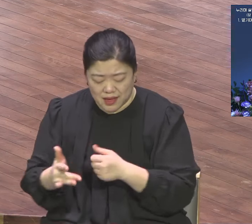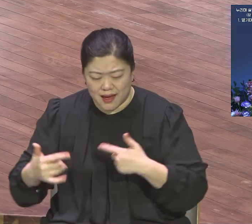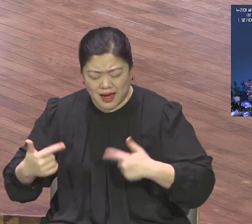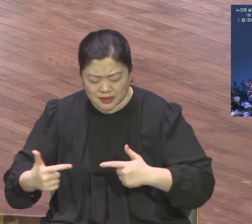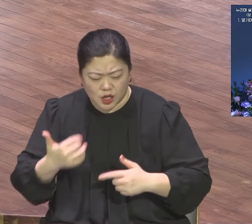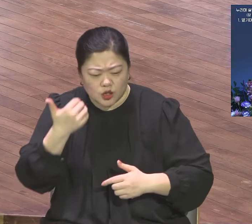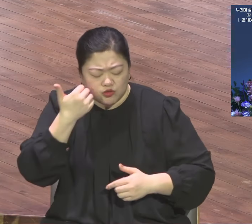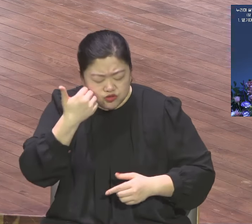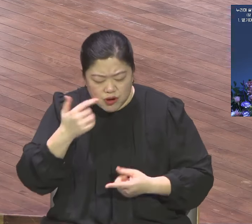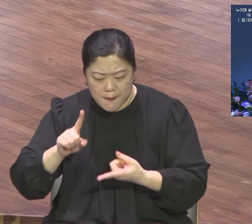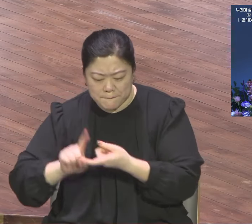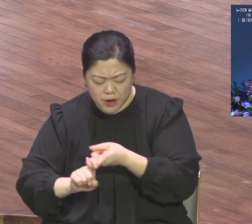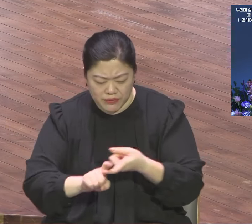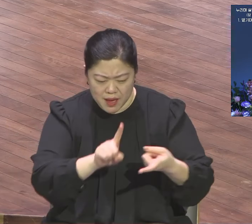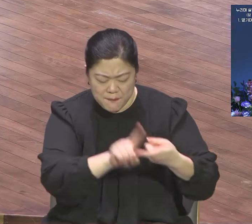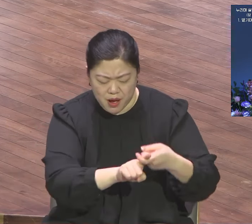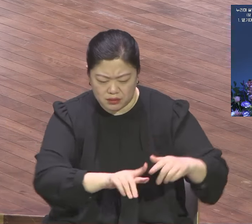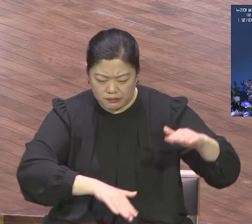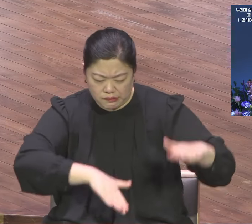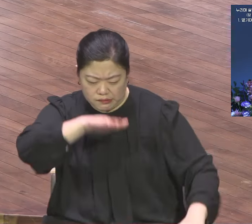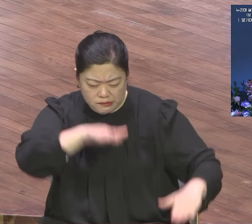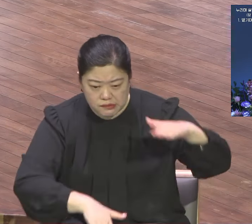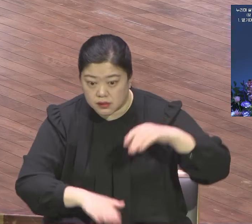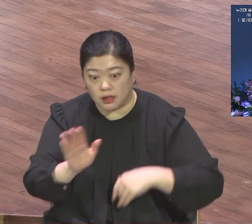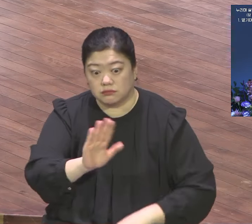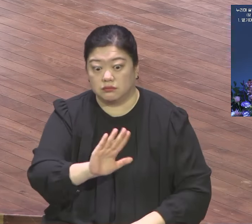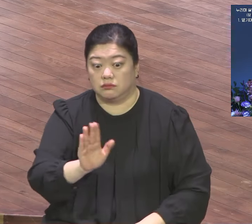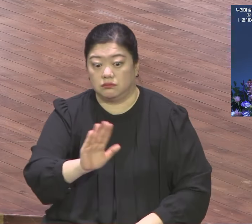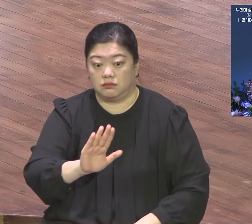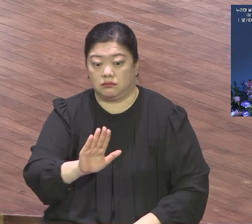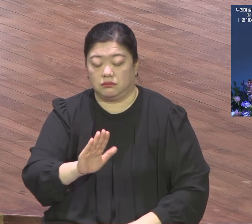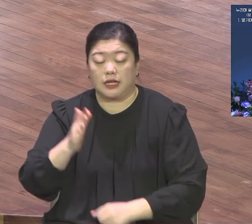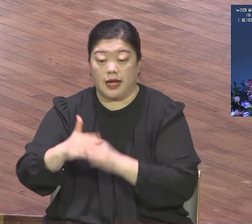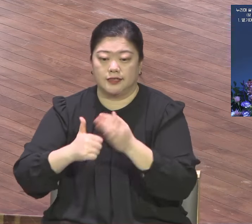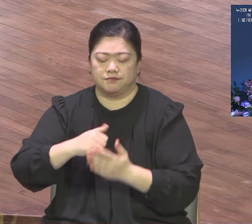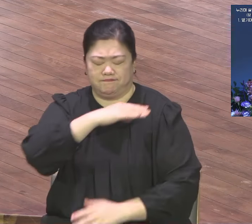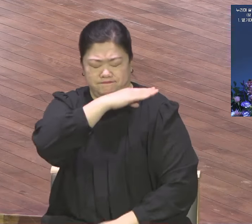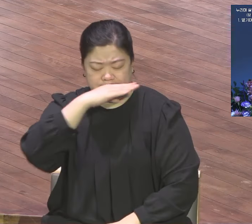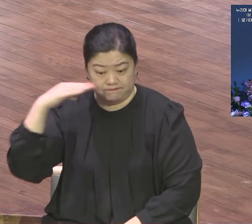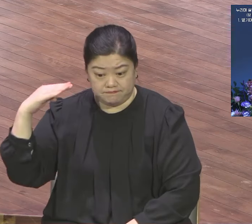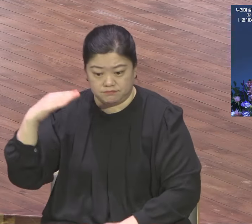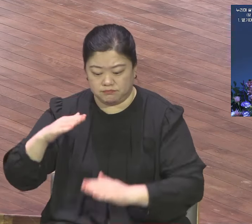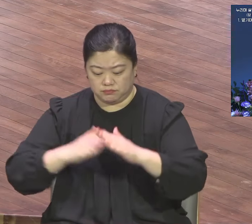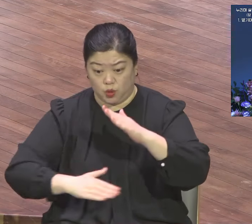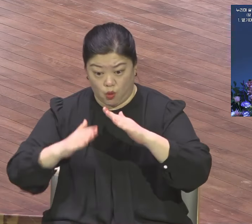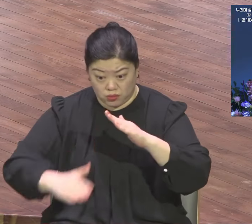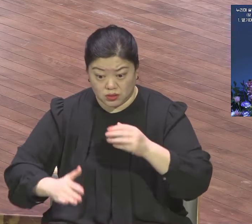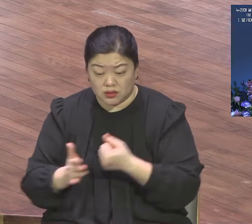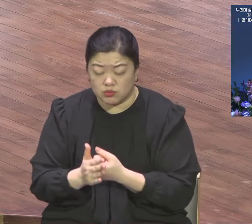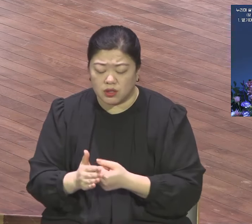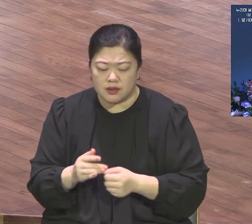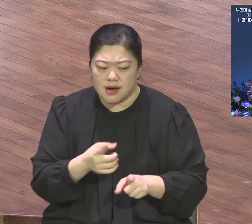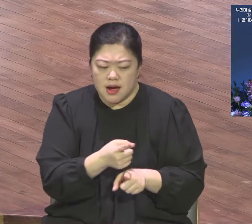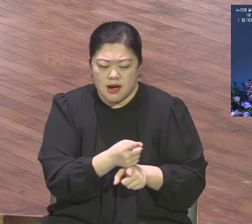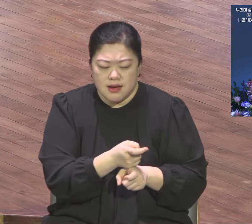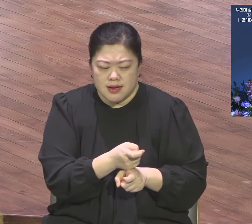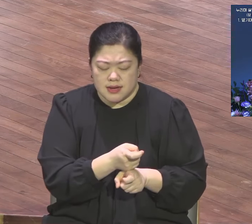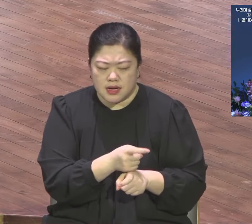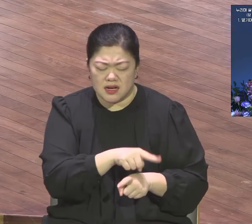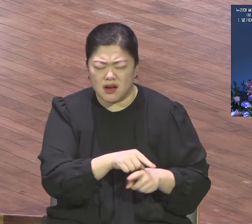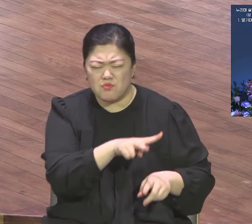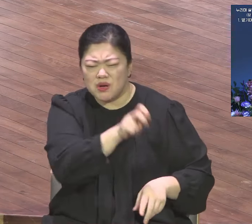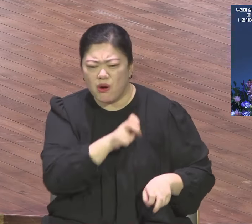공평하게 하나님께서 해결해 주신다는 것입니다. 하나님께 맡기세요. 어떻게 맡겨요? 기도로 맡기시 바랍니다.